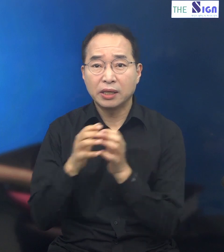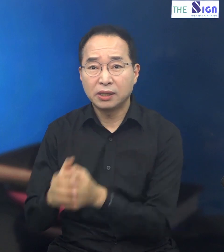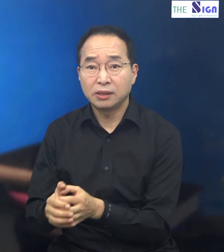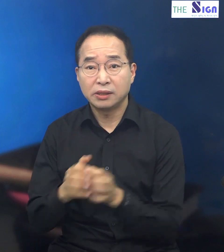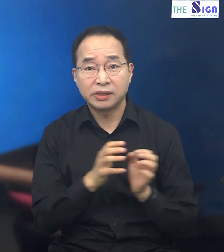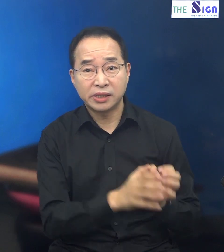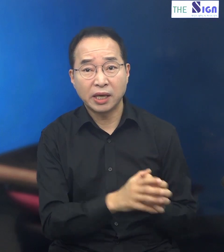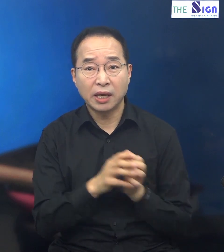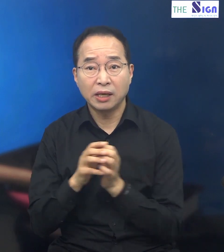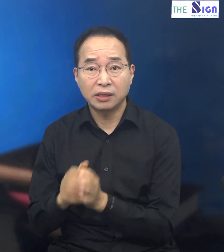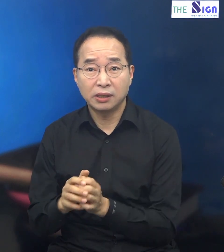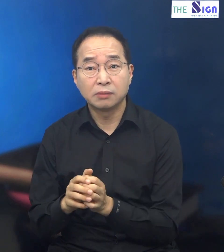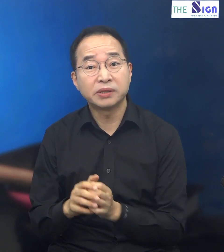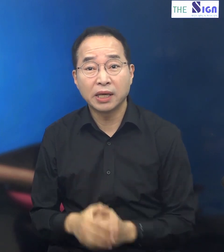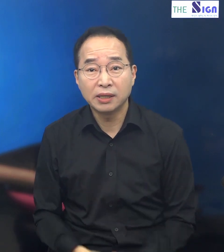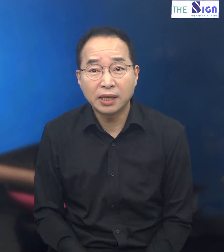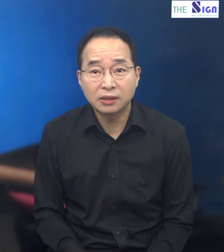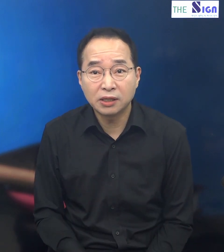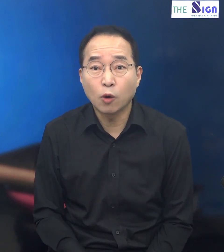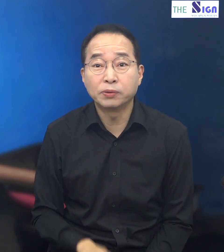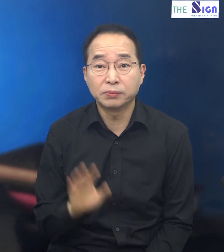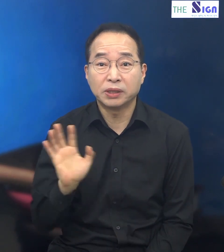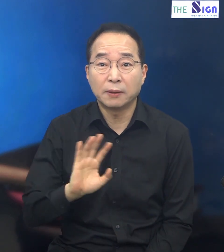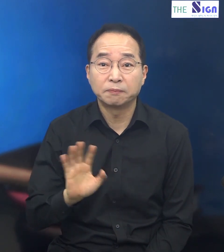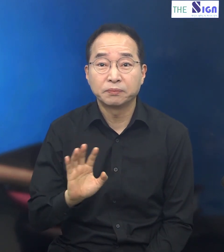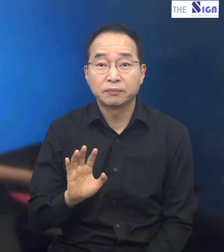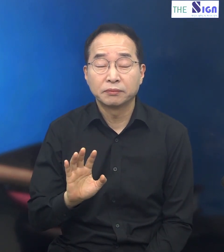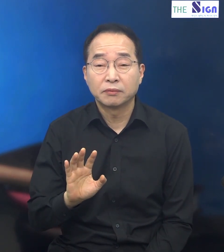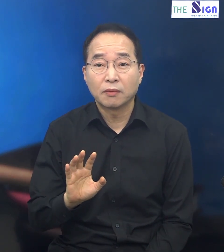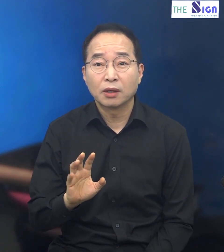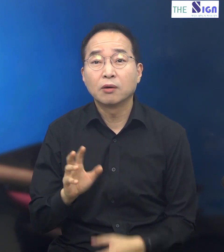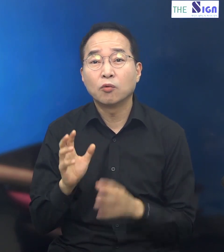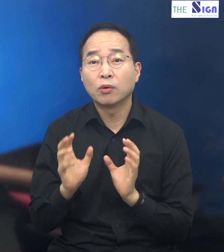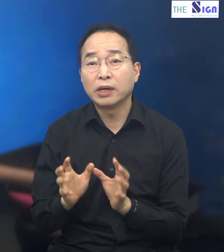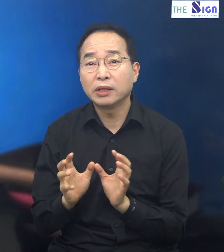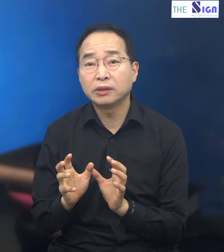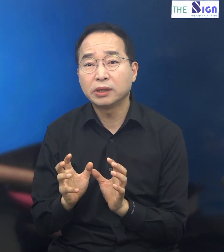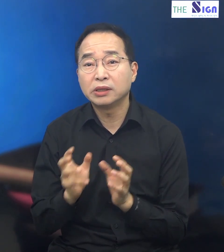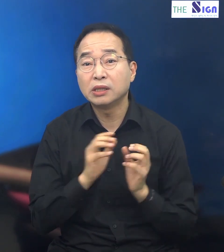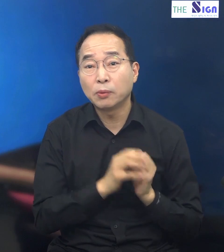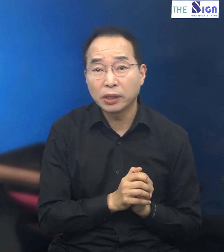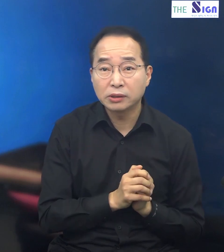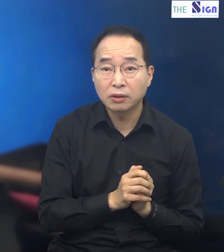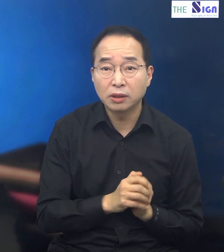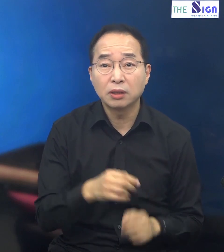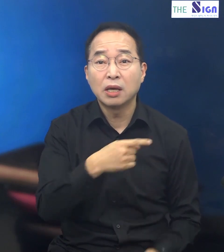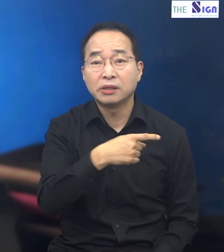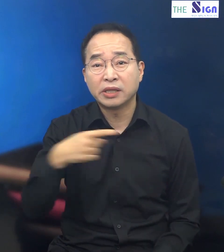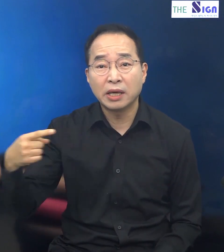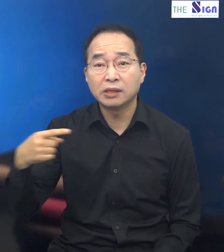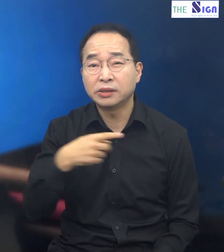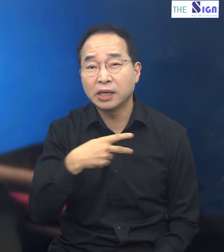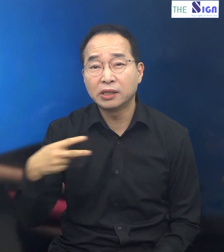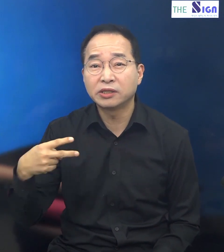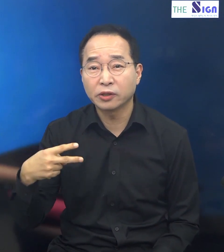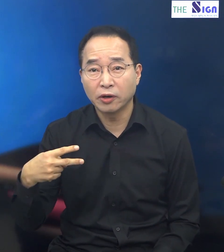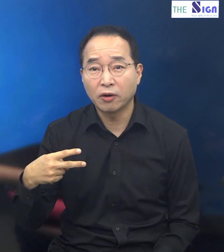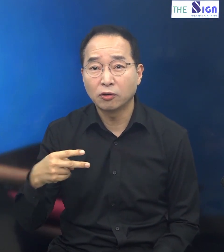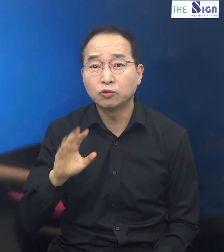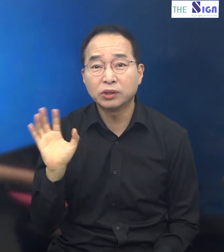제1, 제2, 그럼 제2가 있느냐? 없습니다. 그 원래는 이게 일본에서는 제1, 제2를 써요.